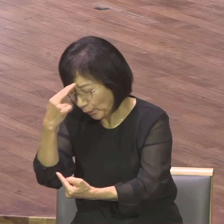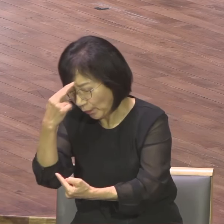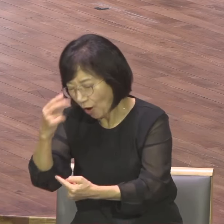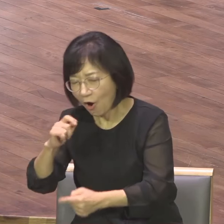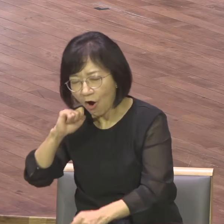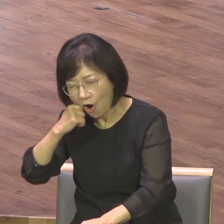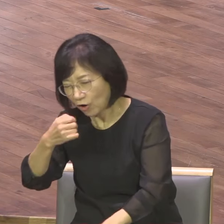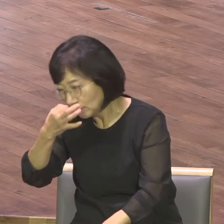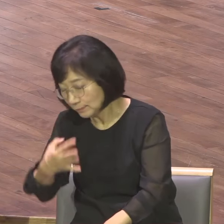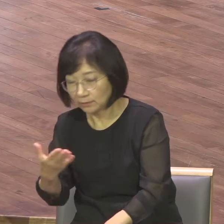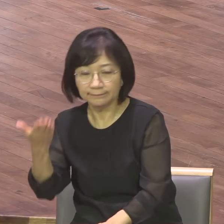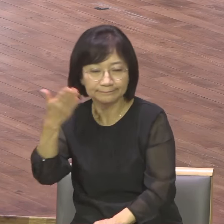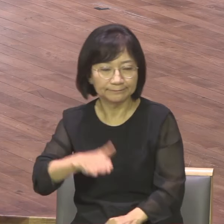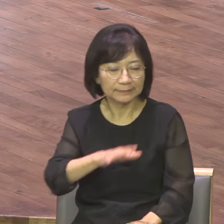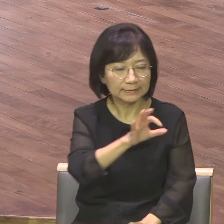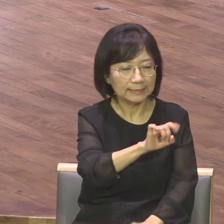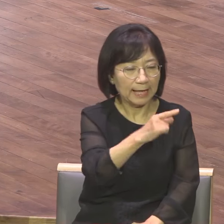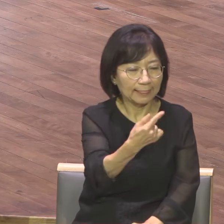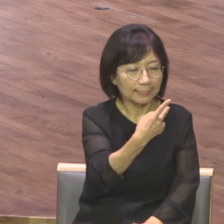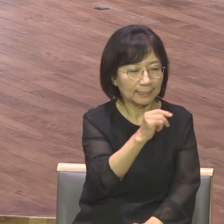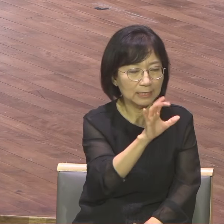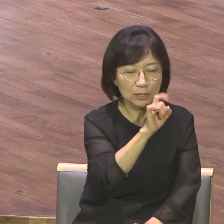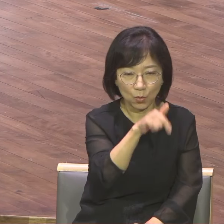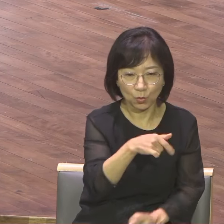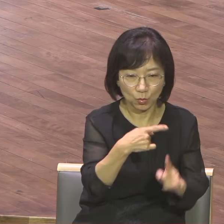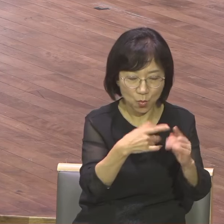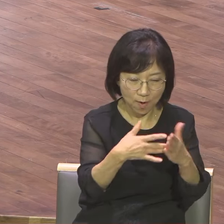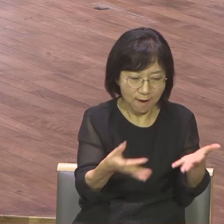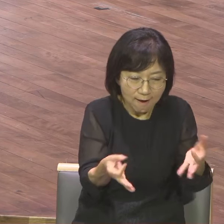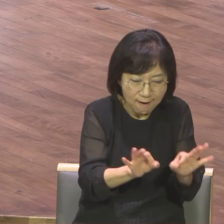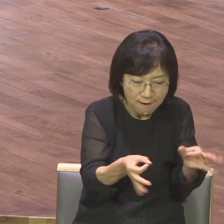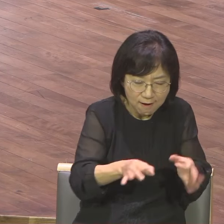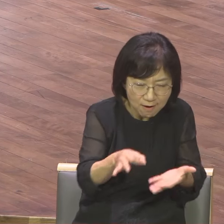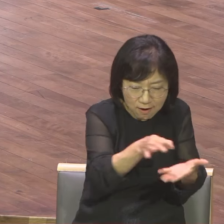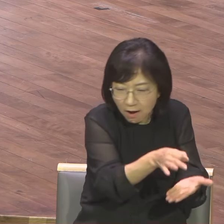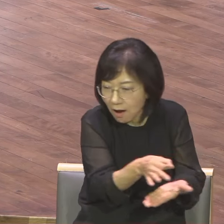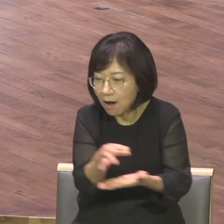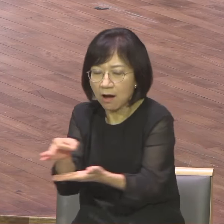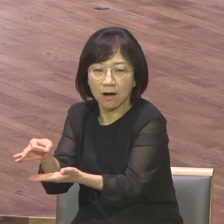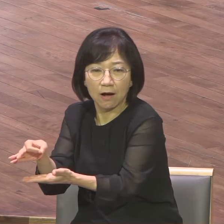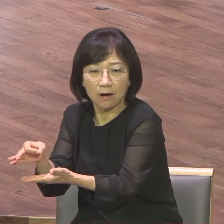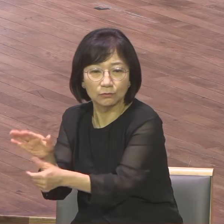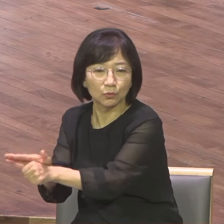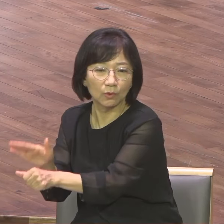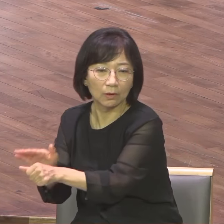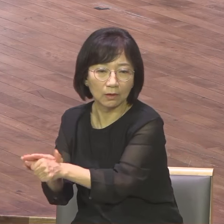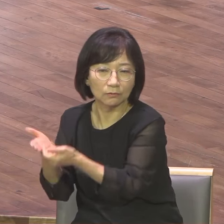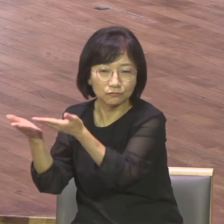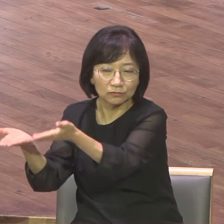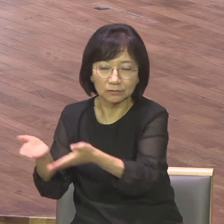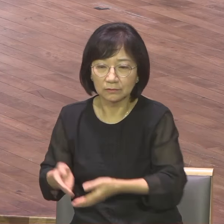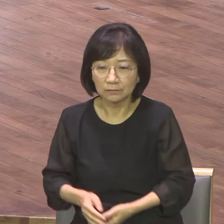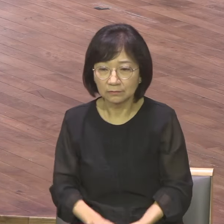바울이. 예루살렘 교회가 먹을 게 없으니까 흉년이 와가지고 왜 그래요?